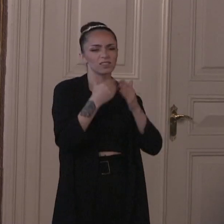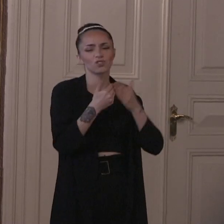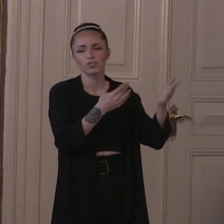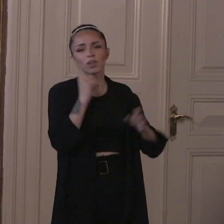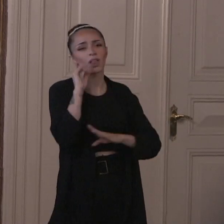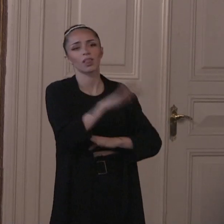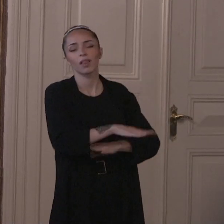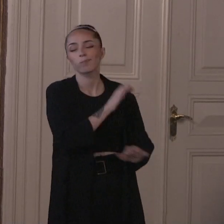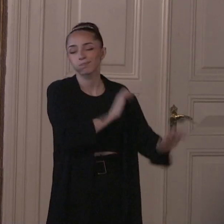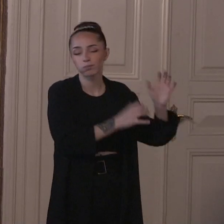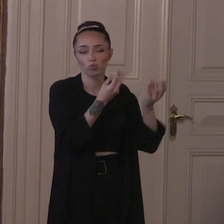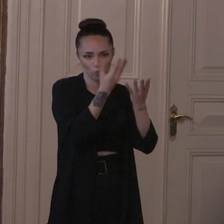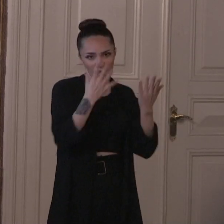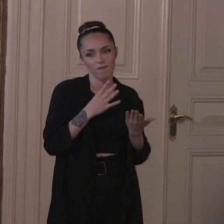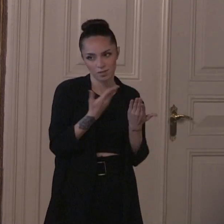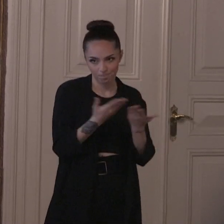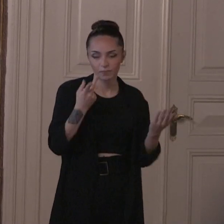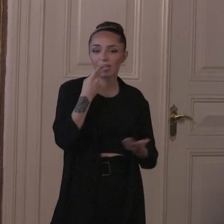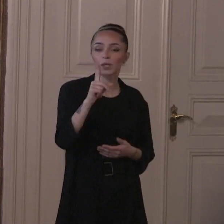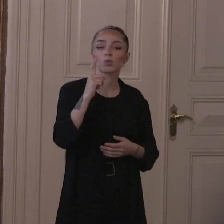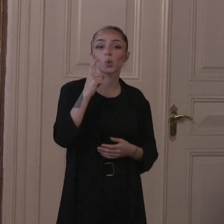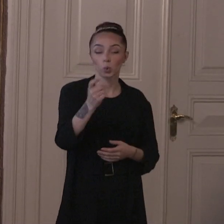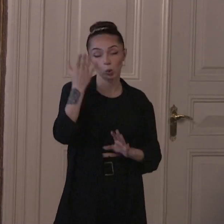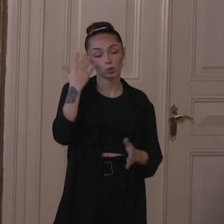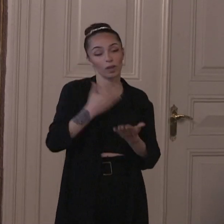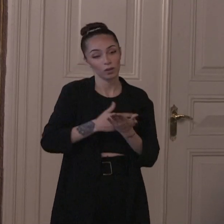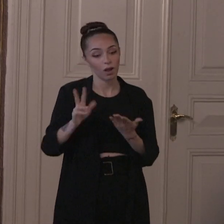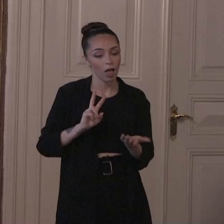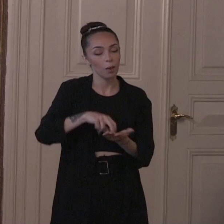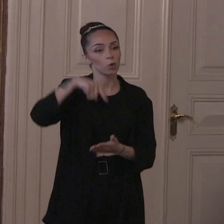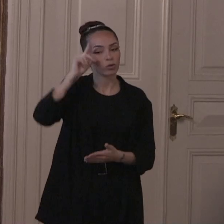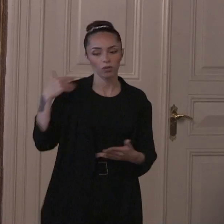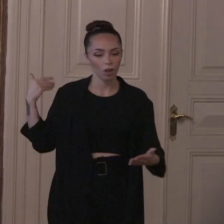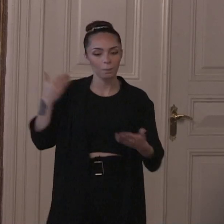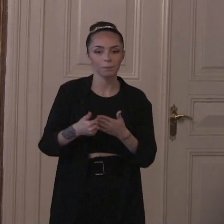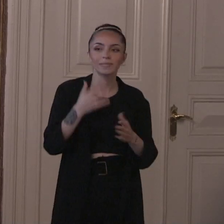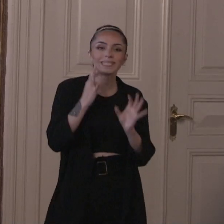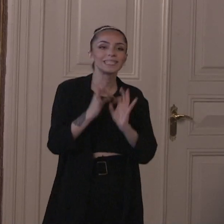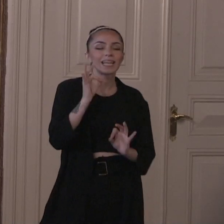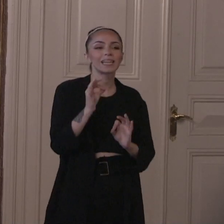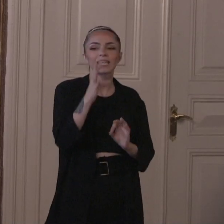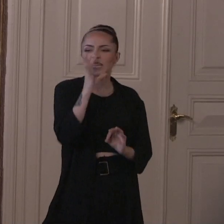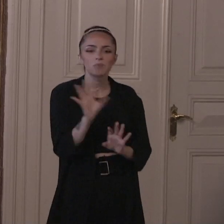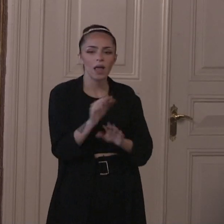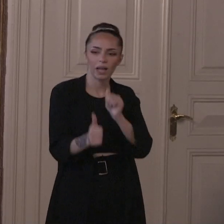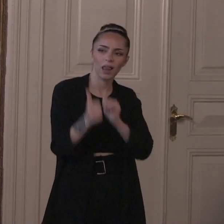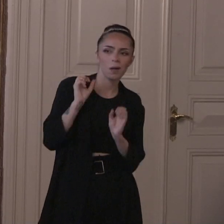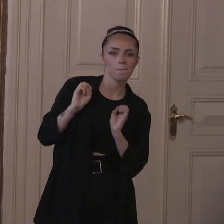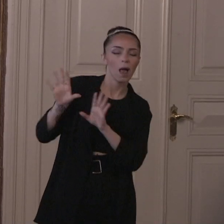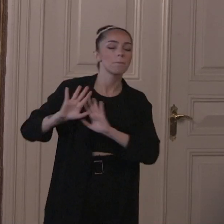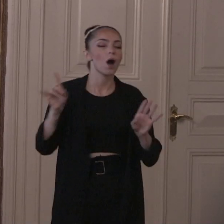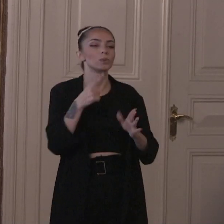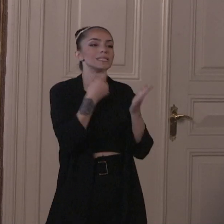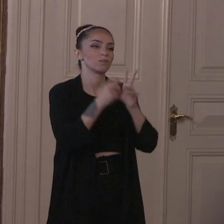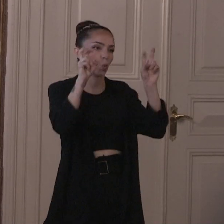kişiler. 2030 sürdürülebilir kalkınma gündeminin kimseyi geride bırakma şeklindeki önermesi doğrultusunda